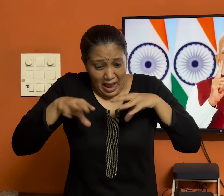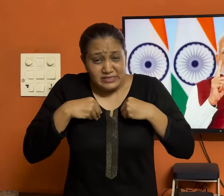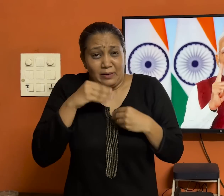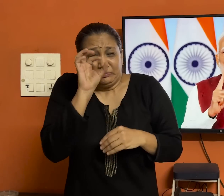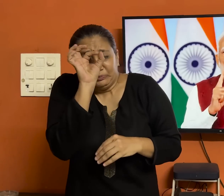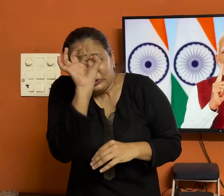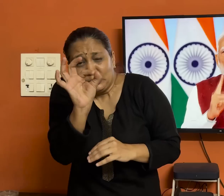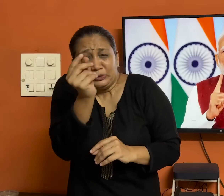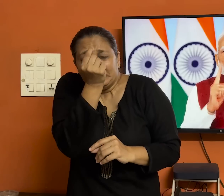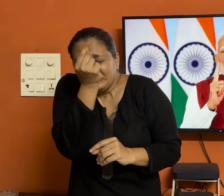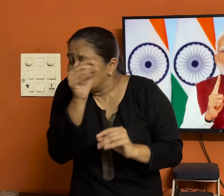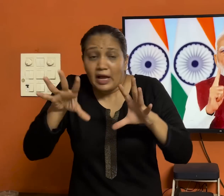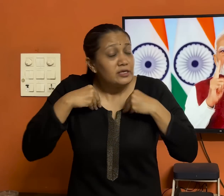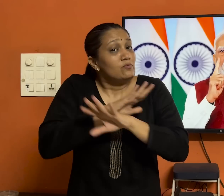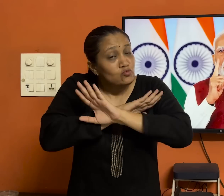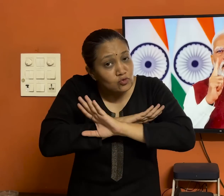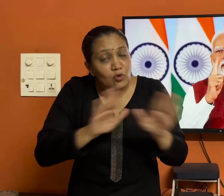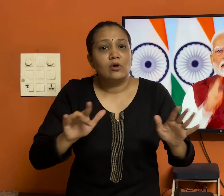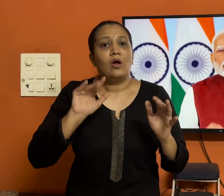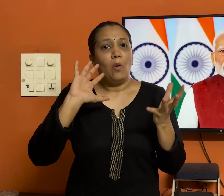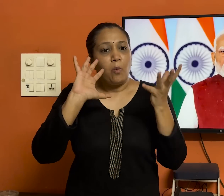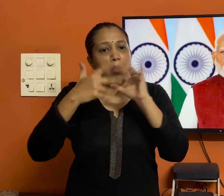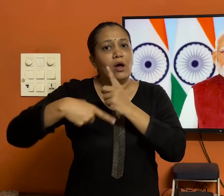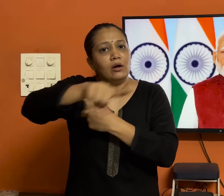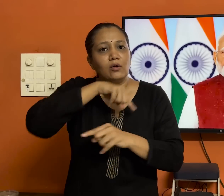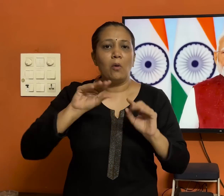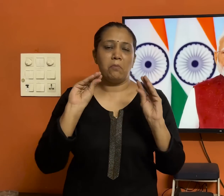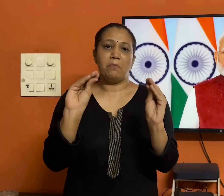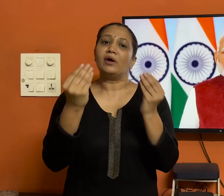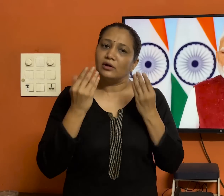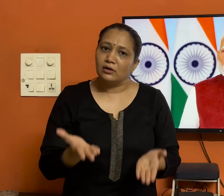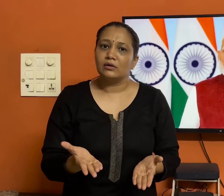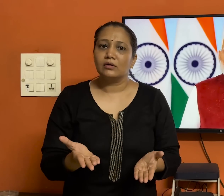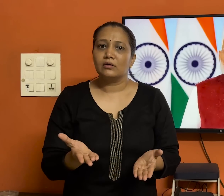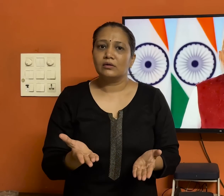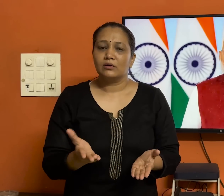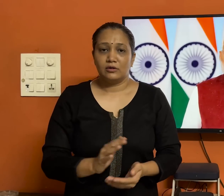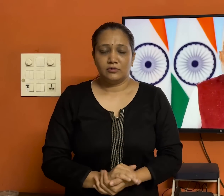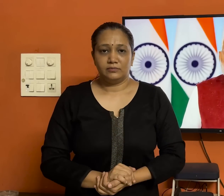ये एक बेहतर दुनिया की गारंटी है। साथियों,